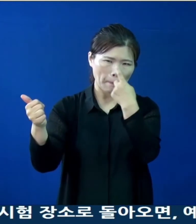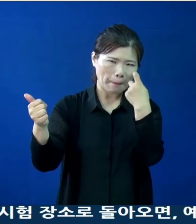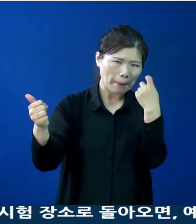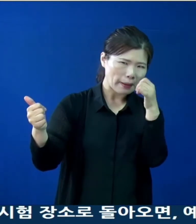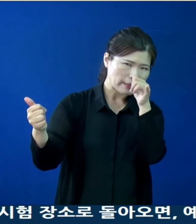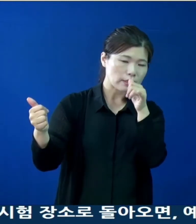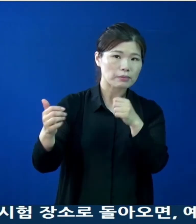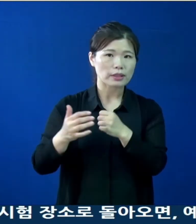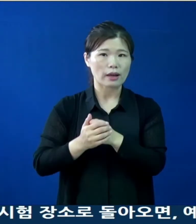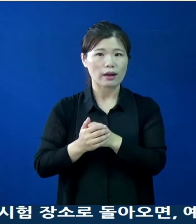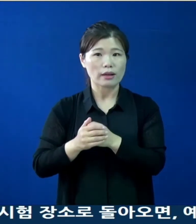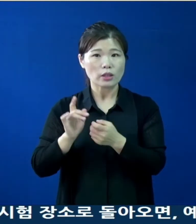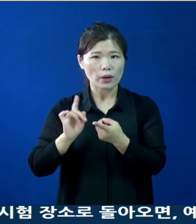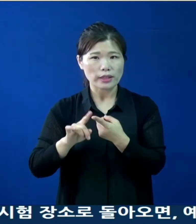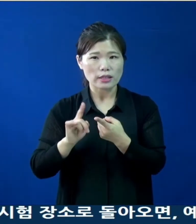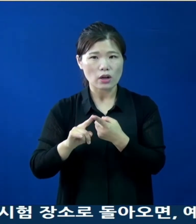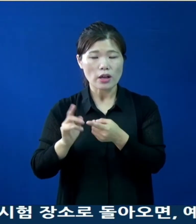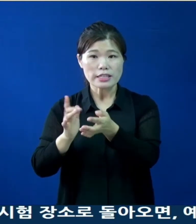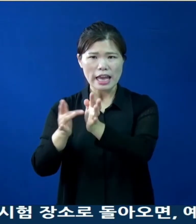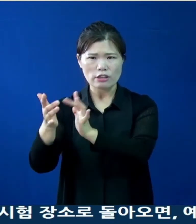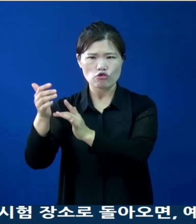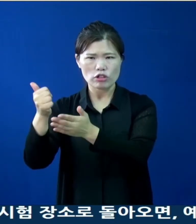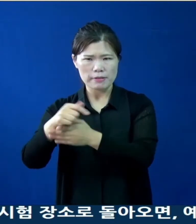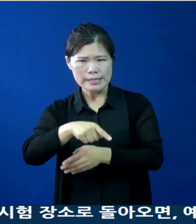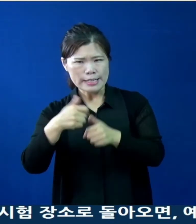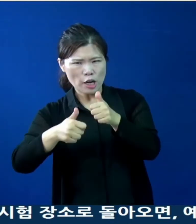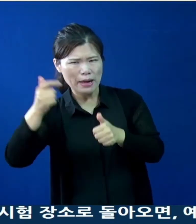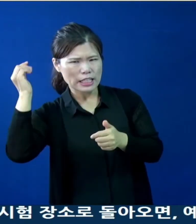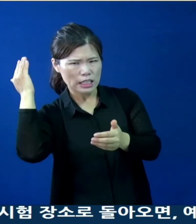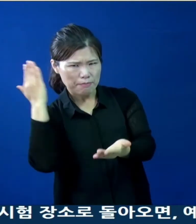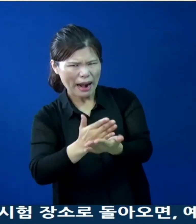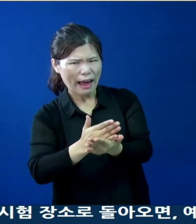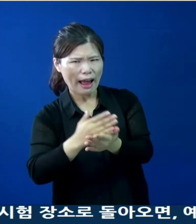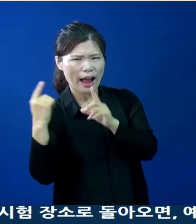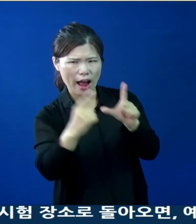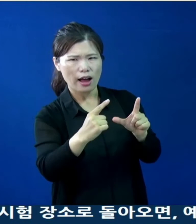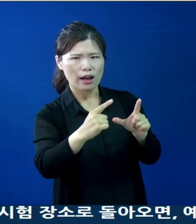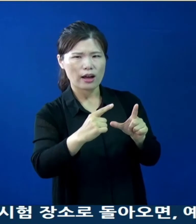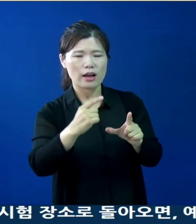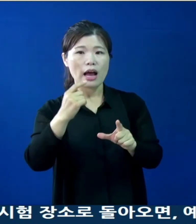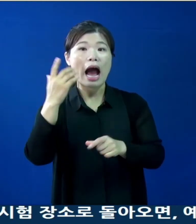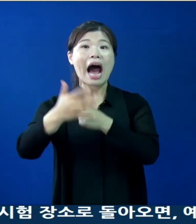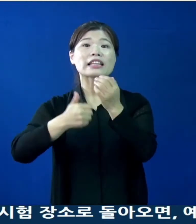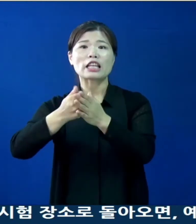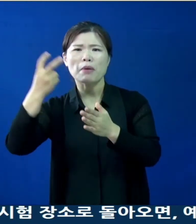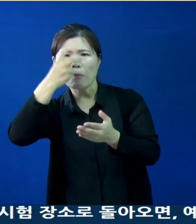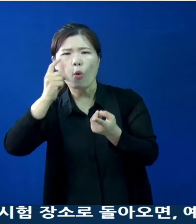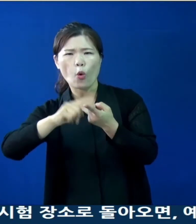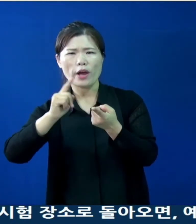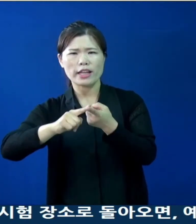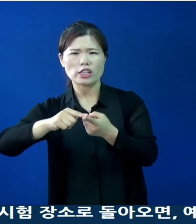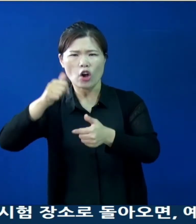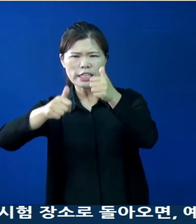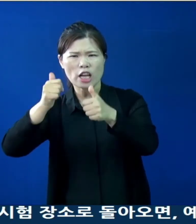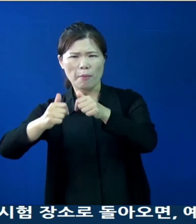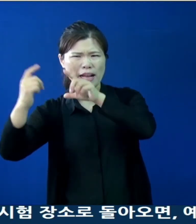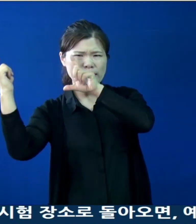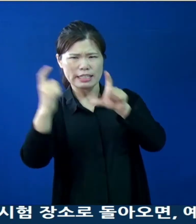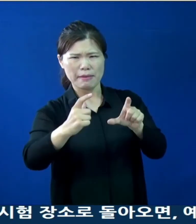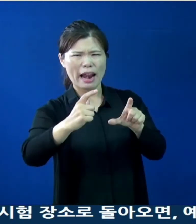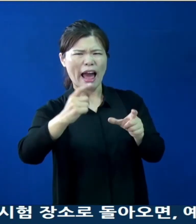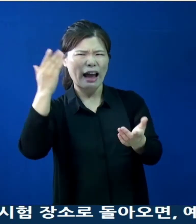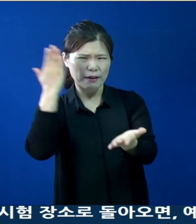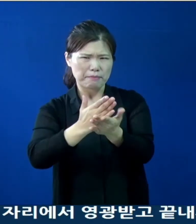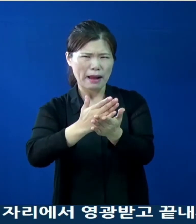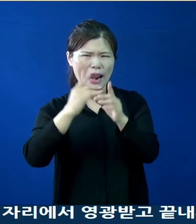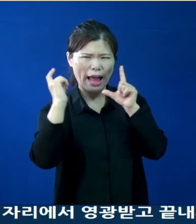거죠. 예수님이 시험하지 말라, 하나님의 보호를 시험하지 말라, 이것은 하나님이 인도하시는